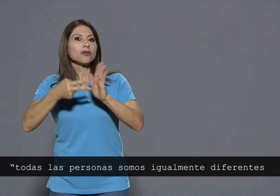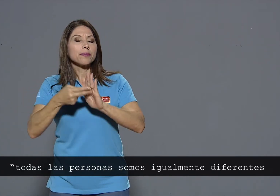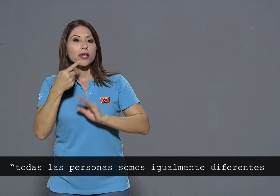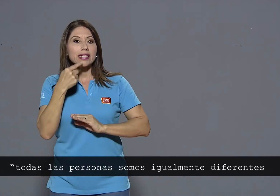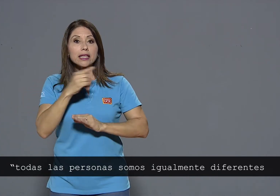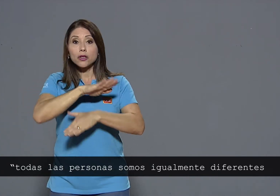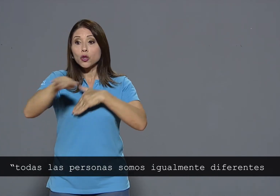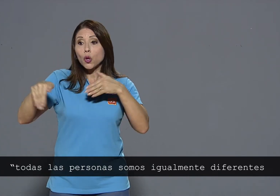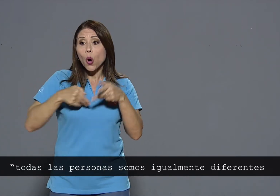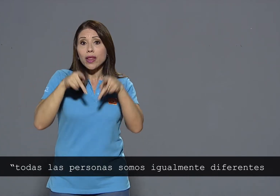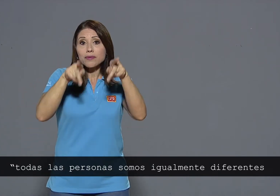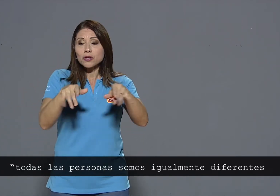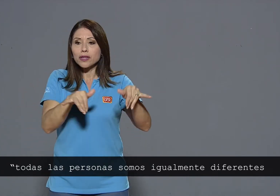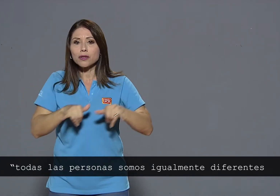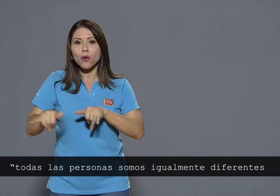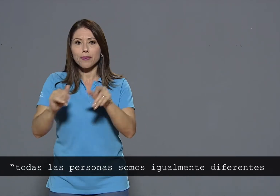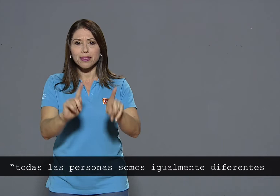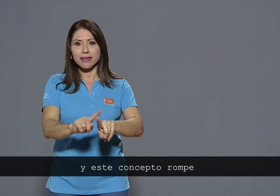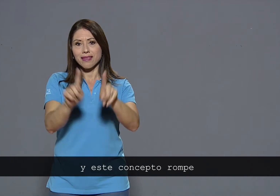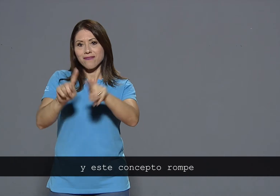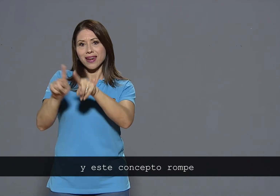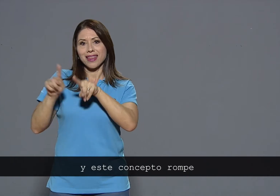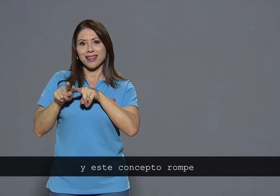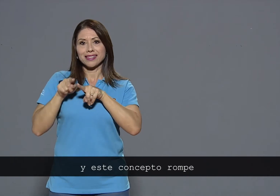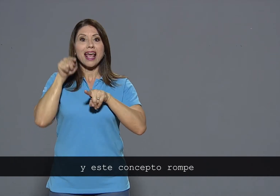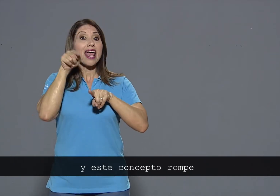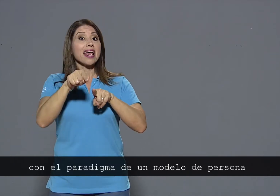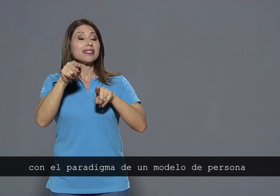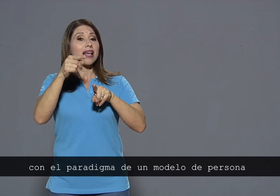las personas somos igualmente diferentes y este